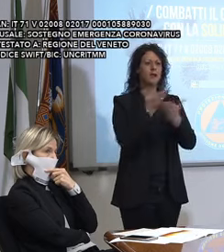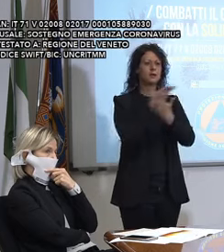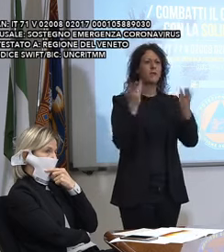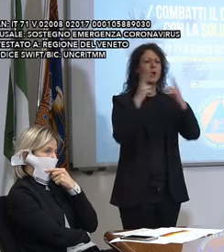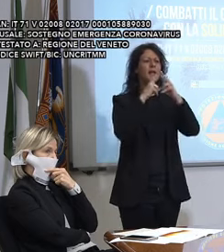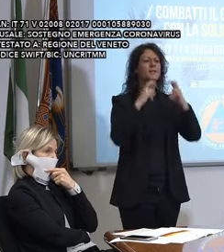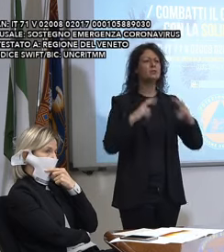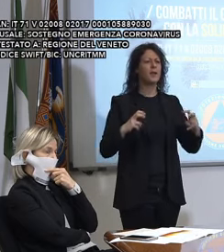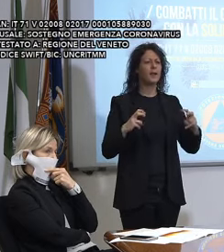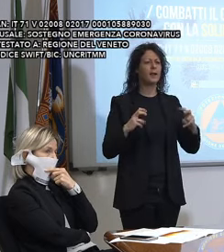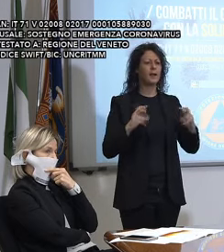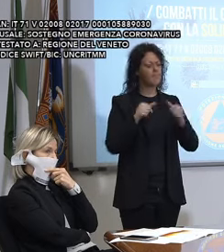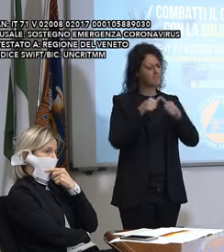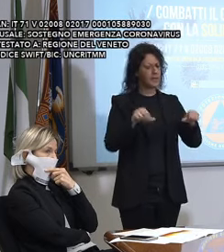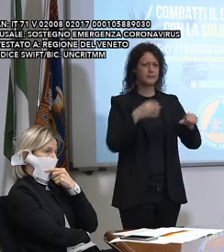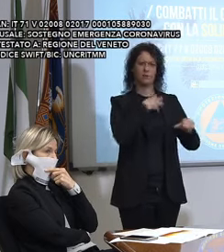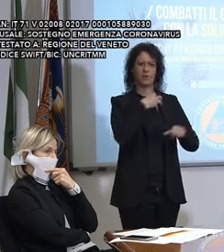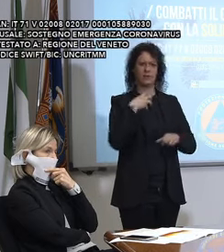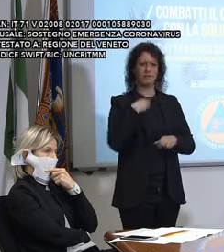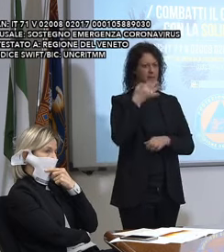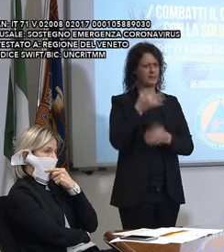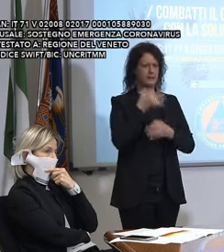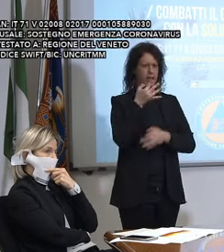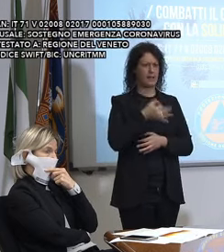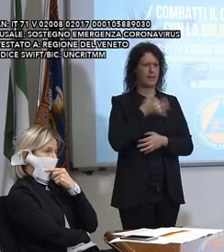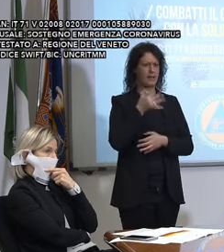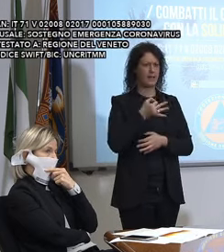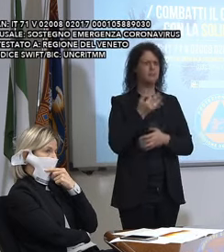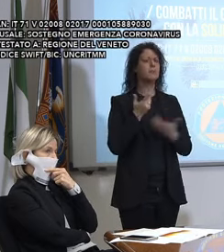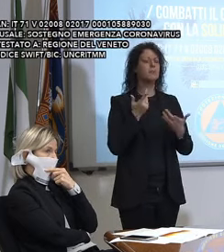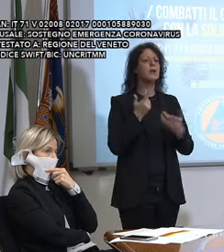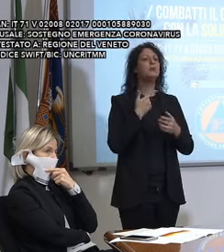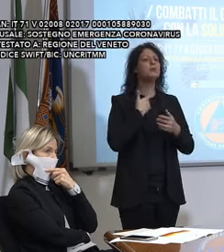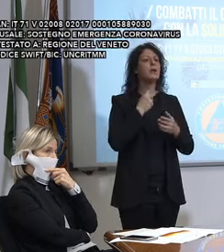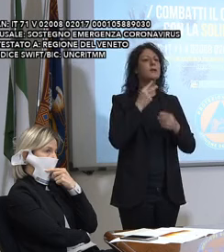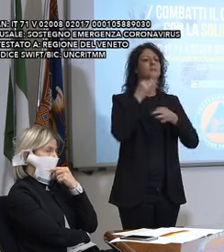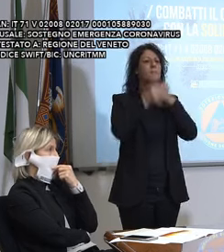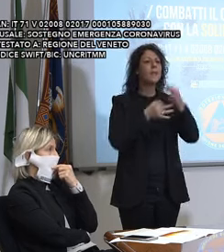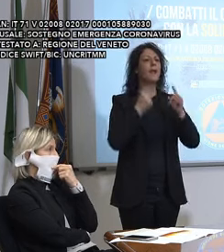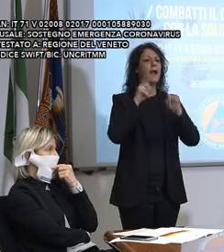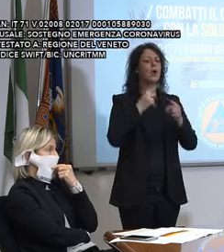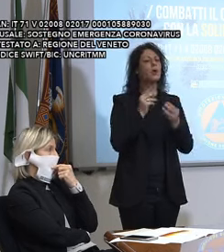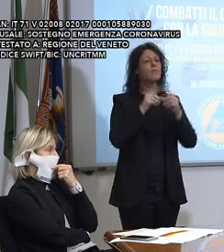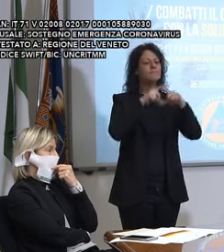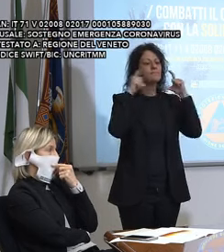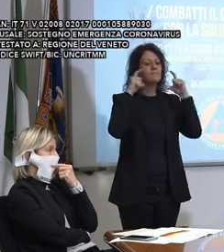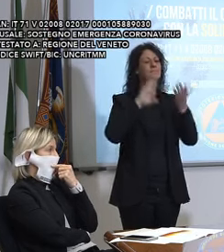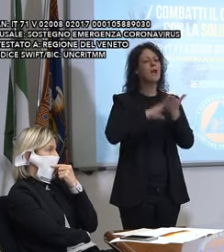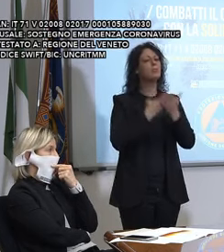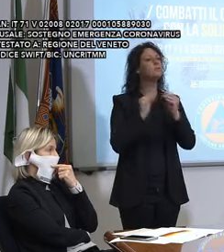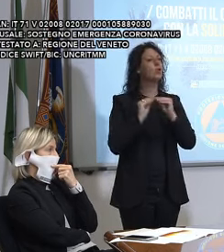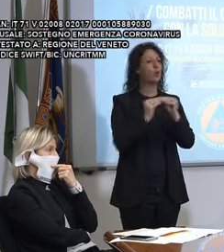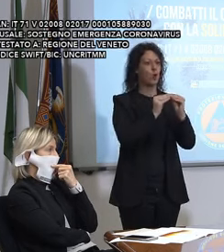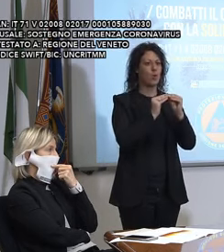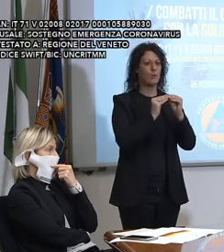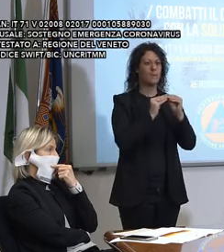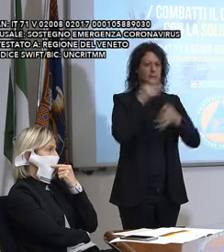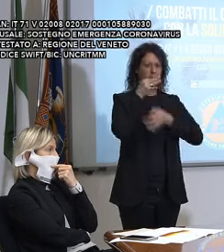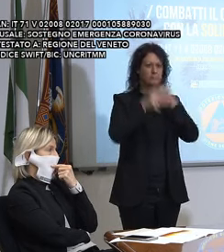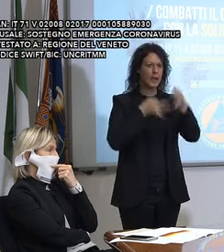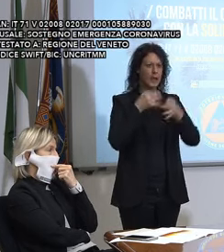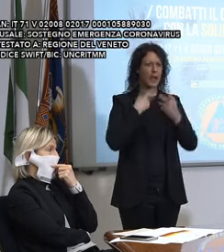sia strutturata scientificamente vi spiegheranno come si valuta una mascherina. Addirittura ci sono asseverazioni